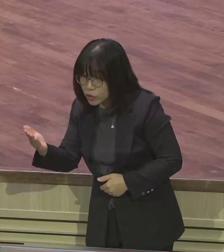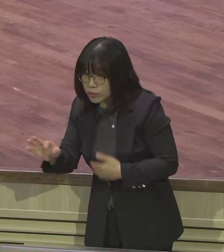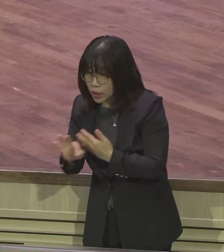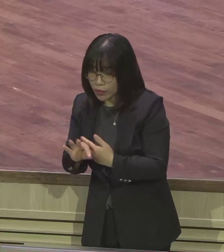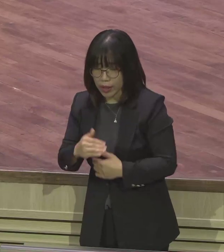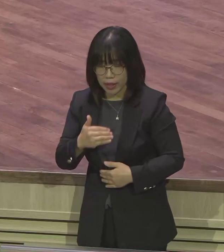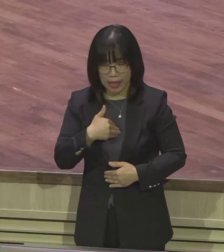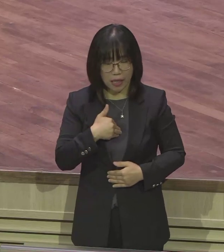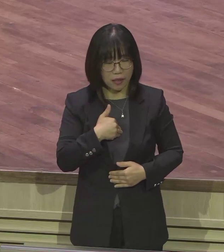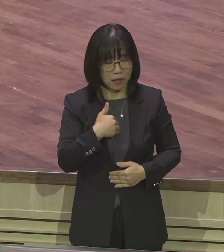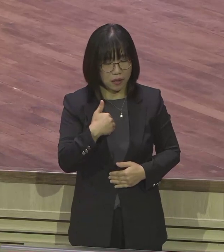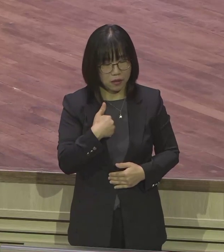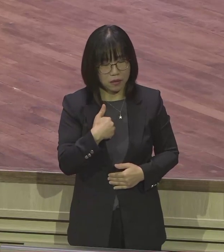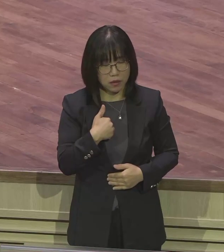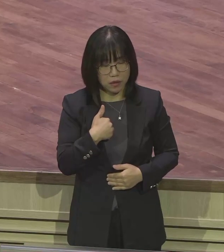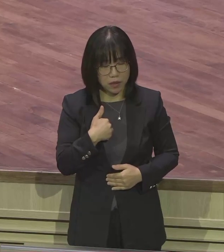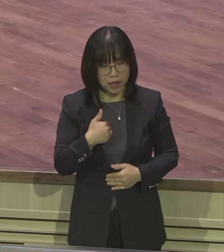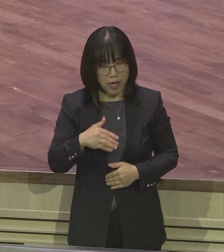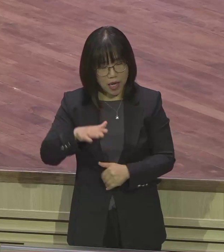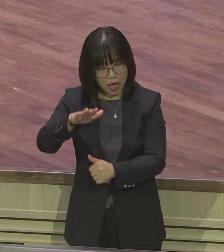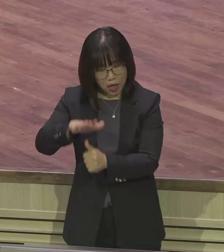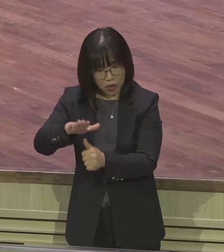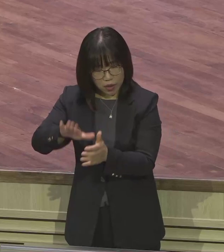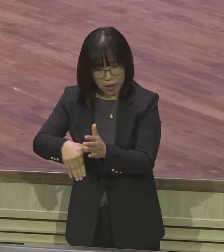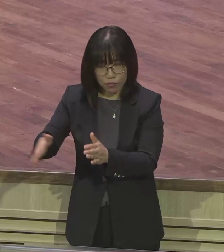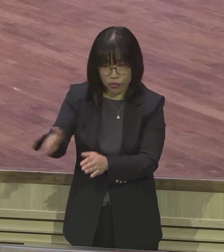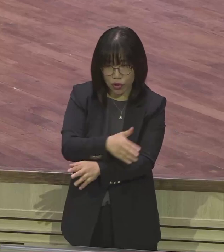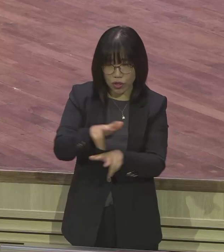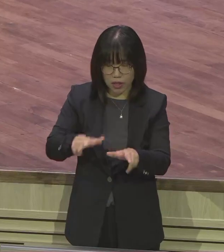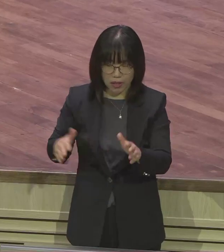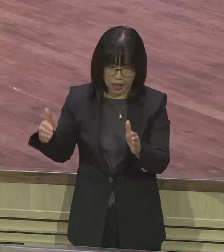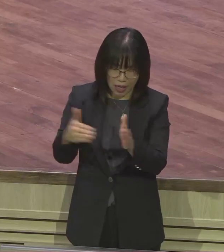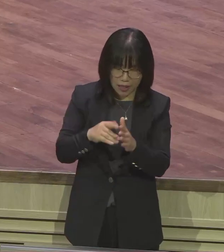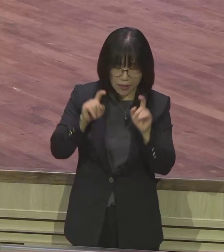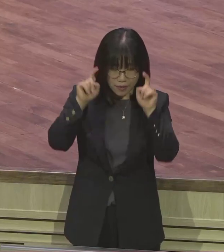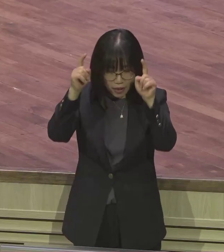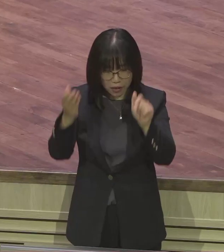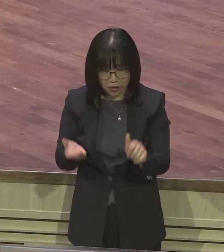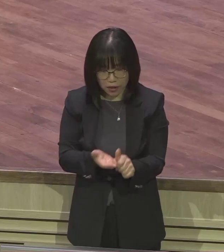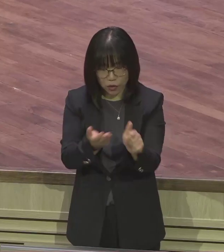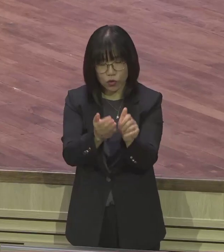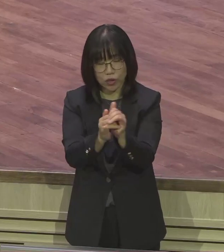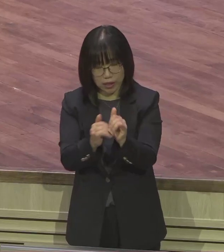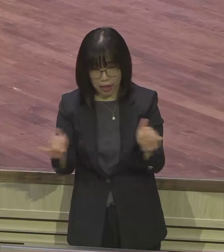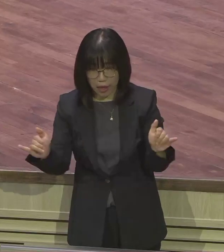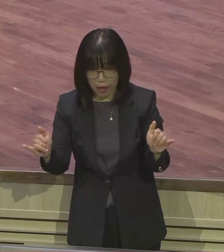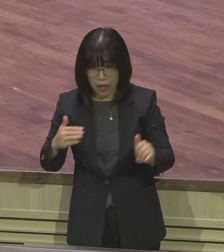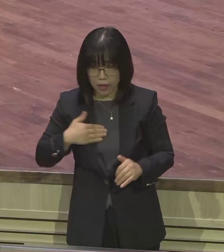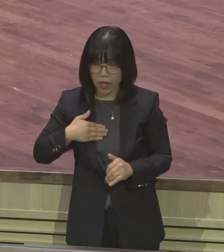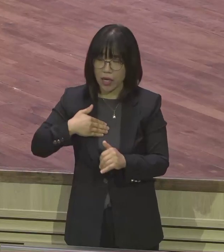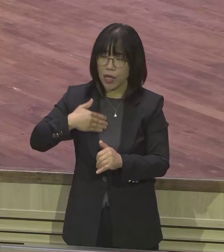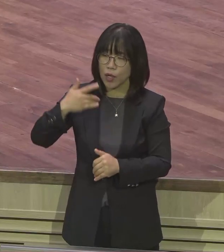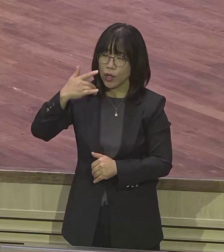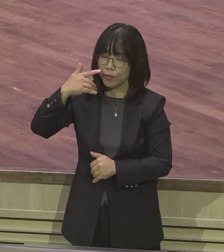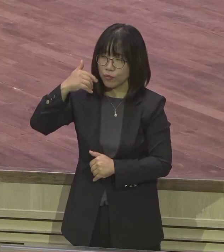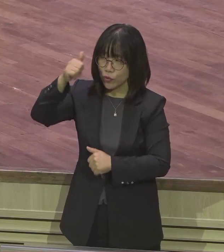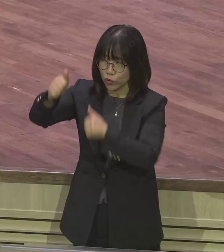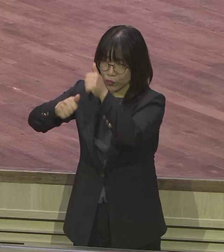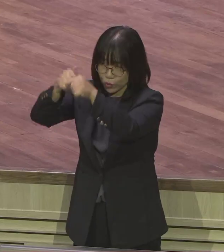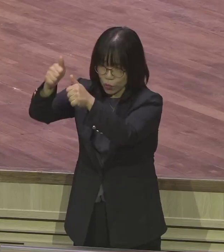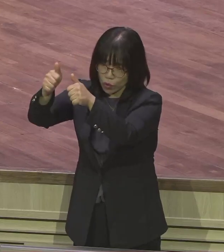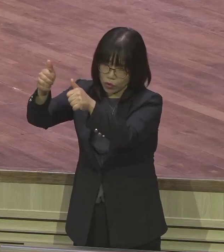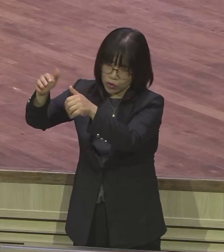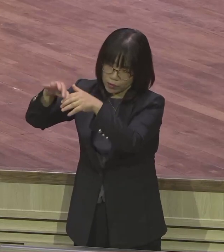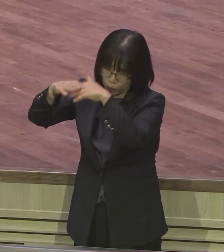이르기를 주의 종들은 어렸을 때부터 지금까지 목축하는 자들이온데 우리와 우리 선조가 다 그러하니다